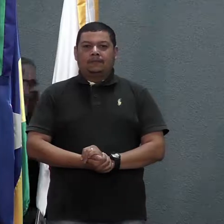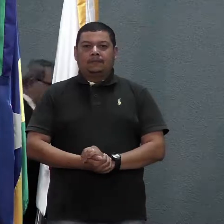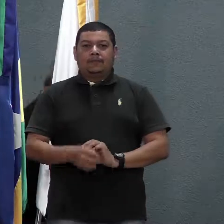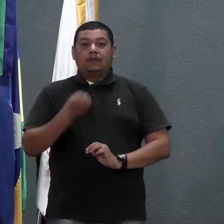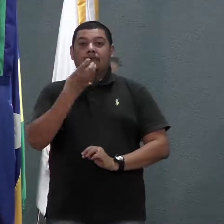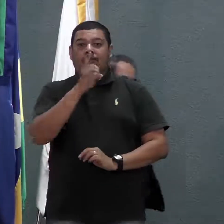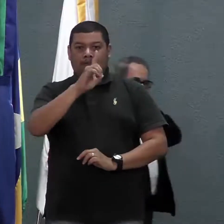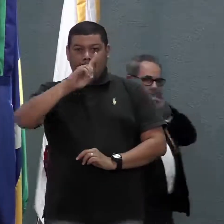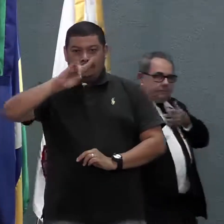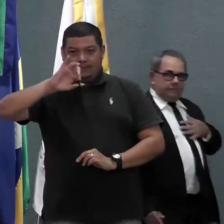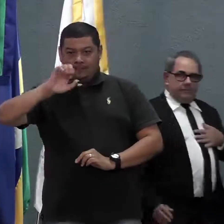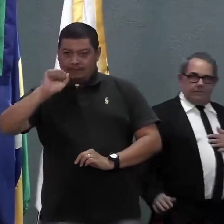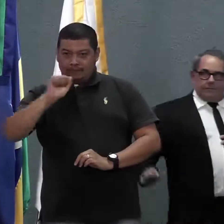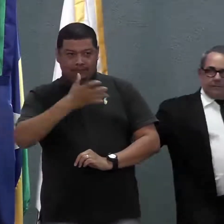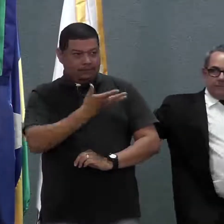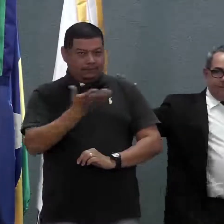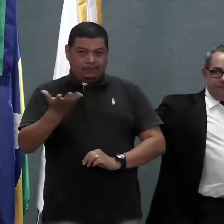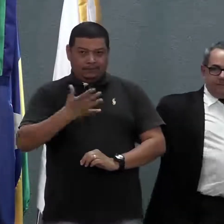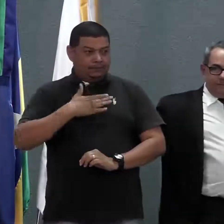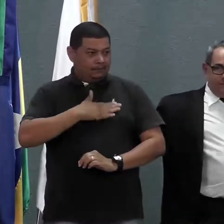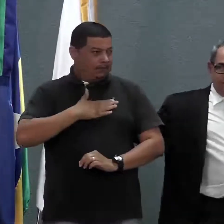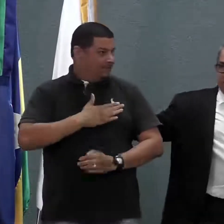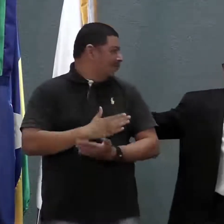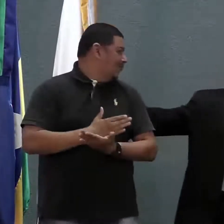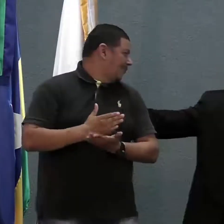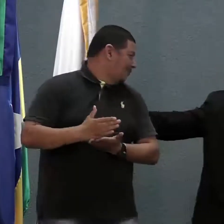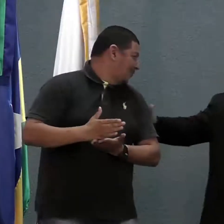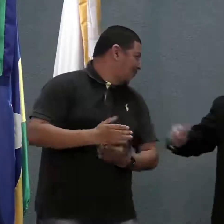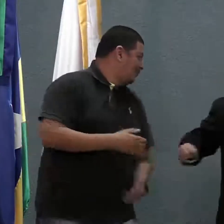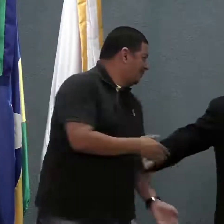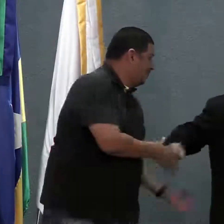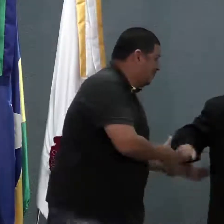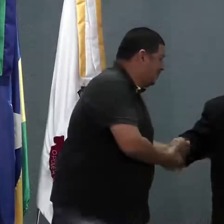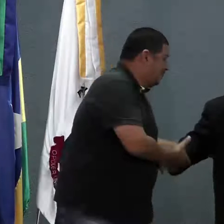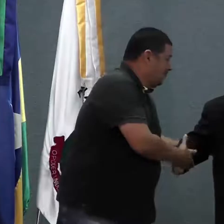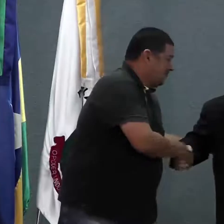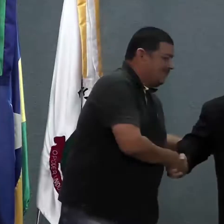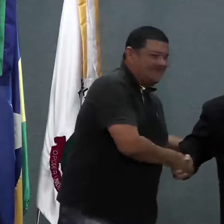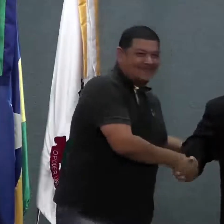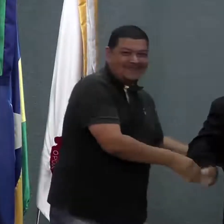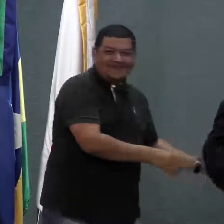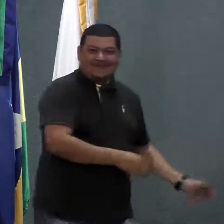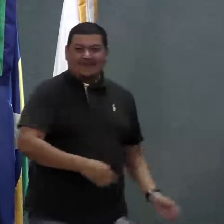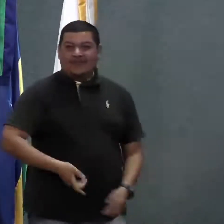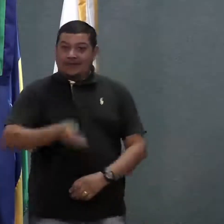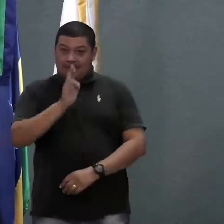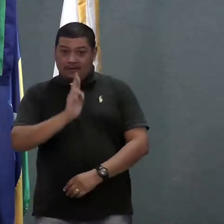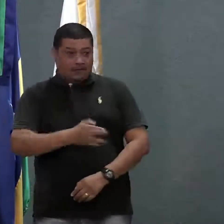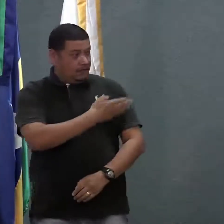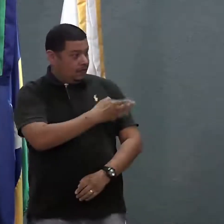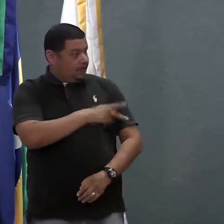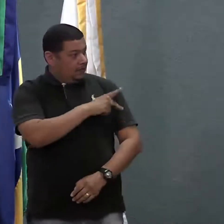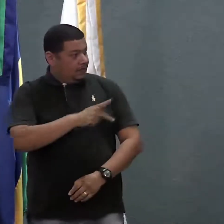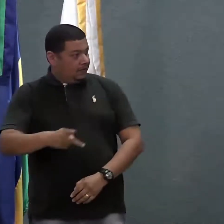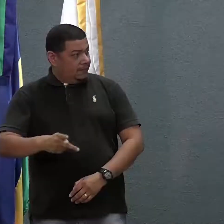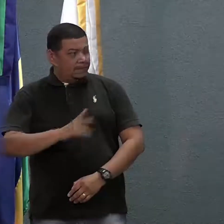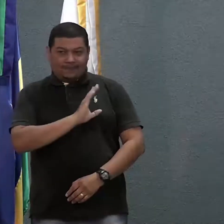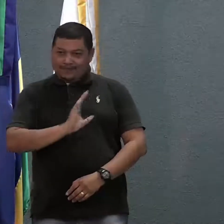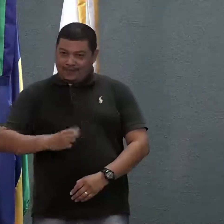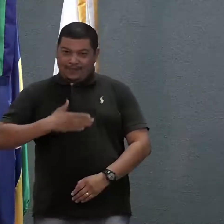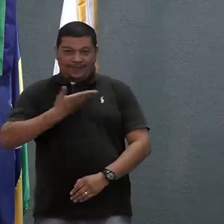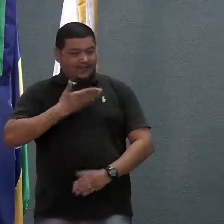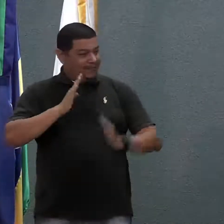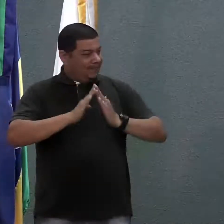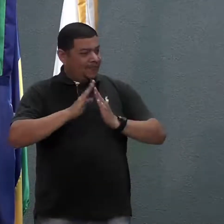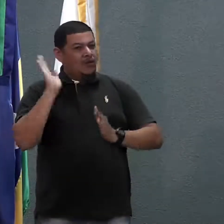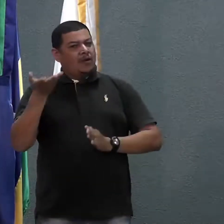Bom dia a todos. Queria iniciar cumprimentando em nome do presidente da Câmara, meu colega de escola,